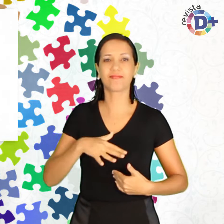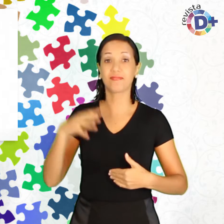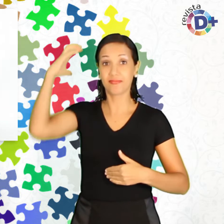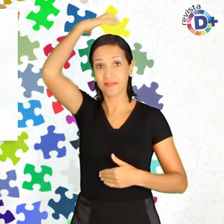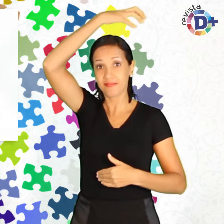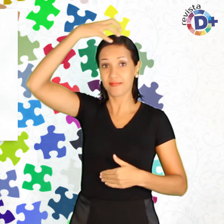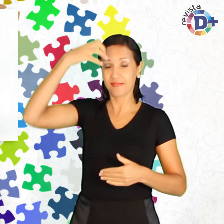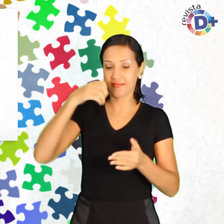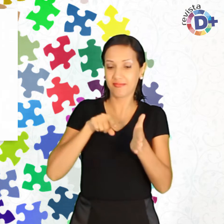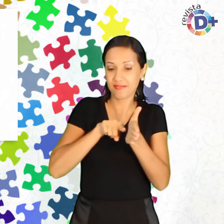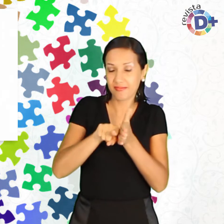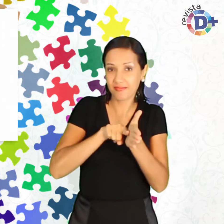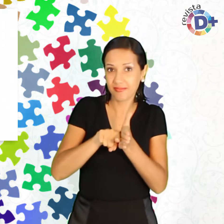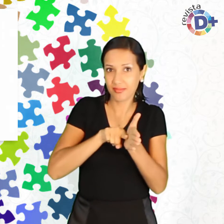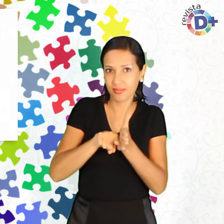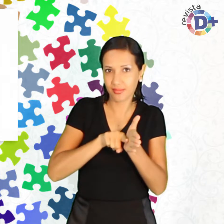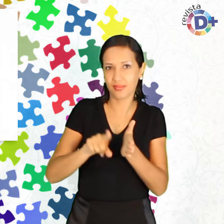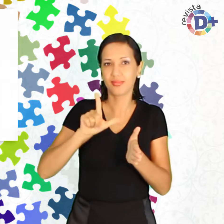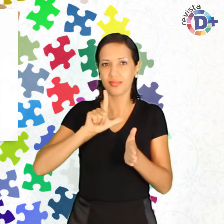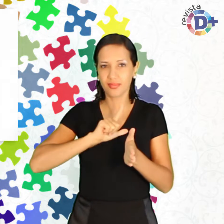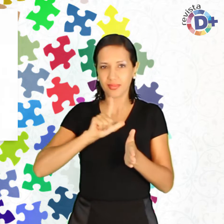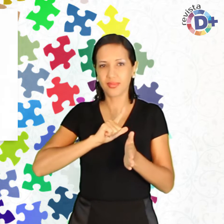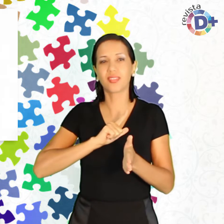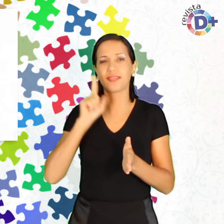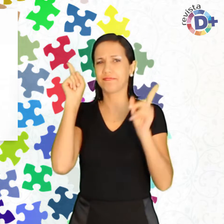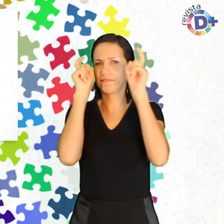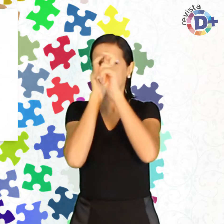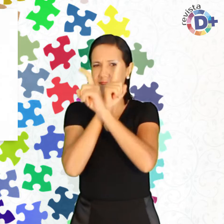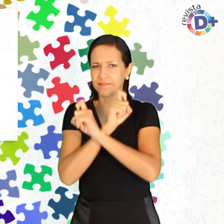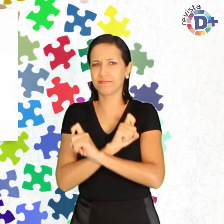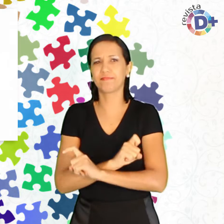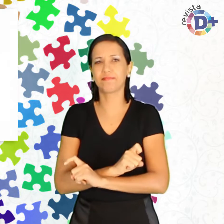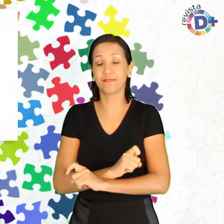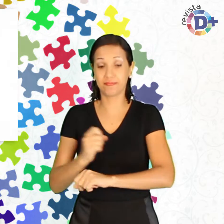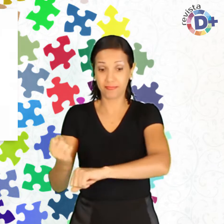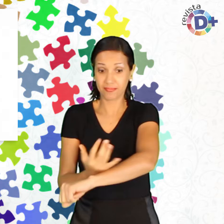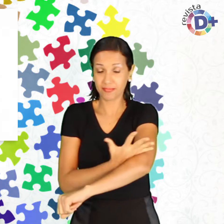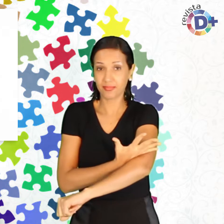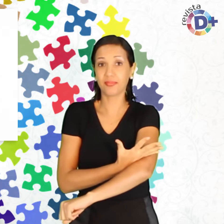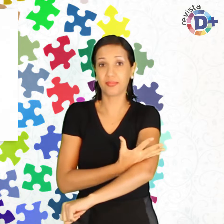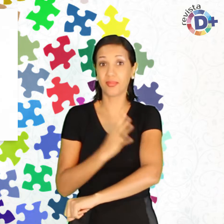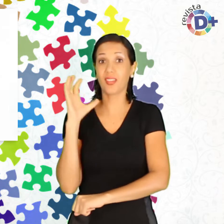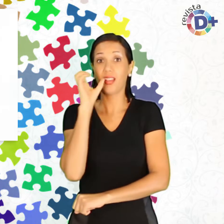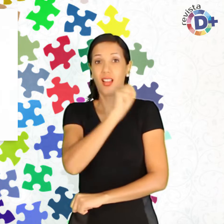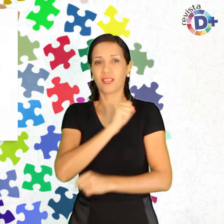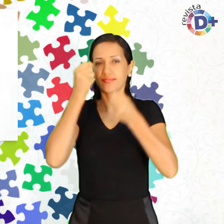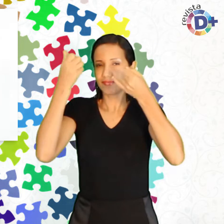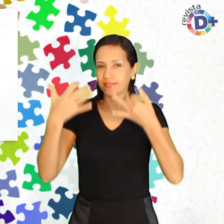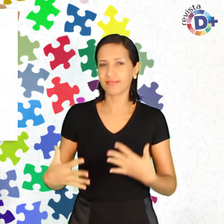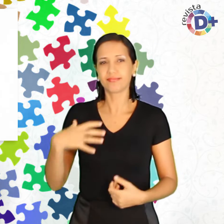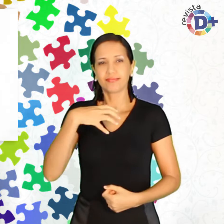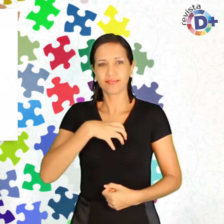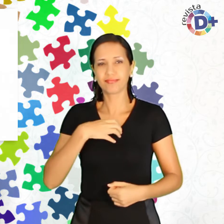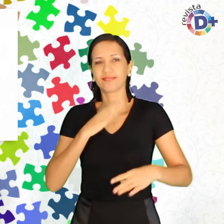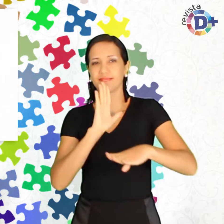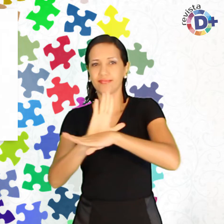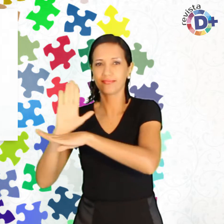aprendizagem dificuldade na regulação emocional breve abordagem comportamental e o